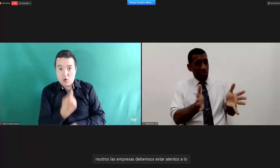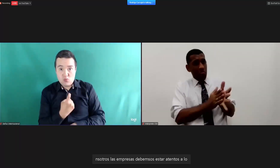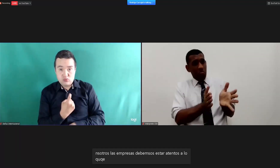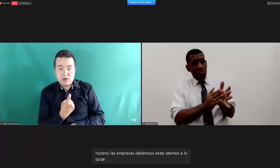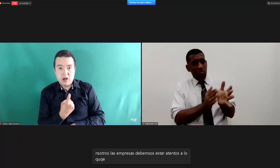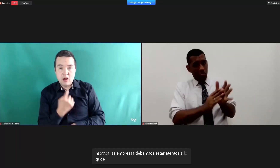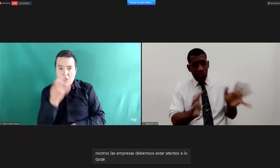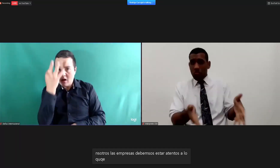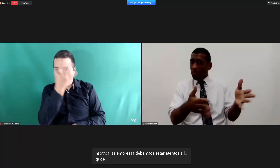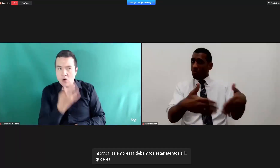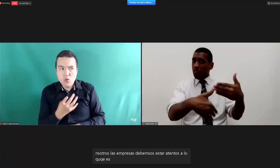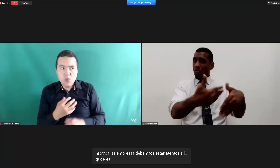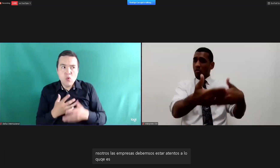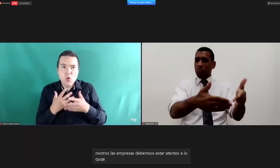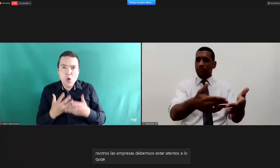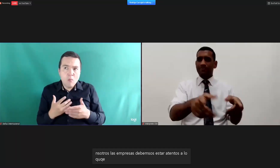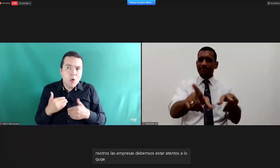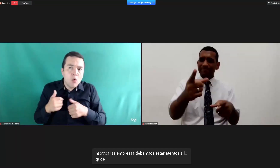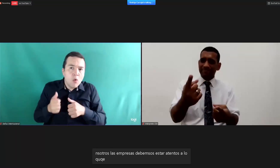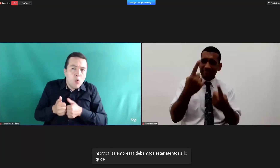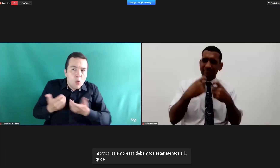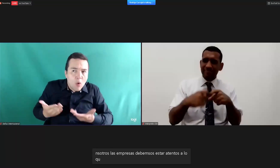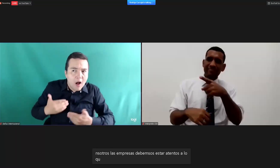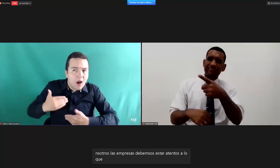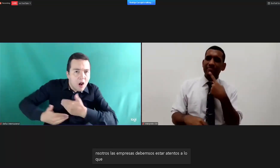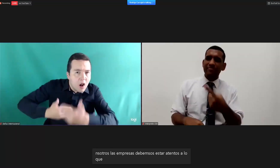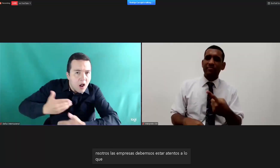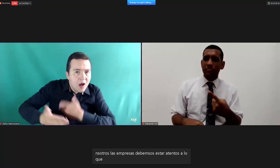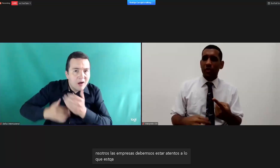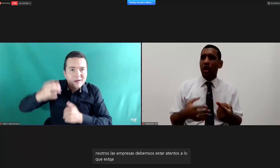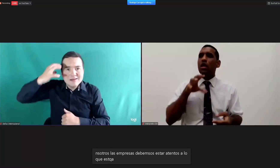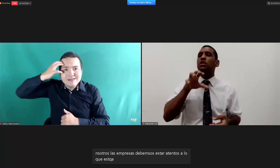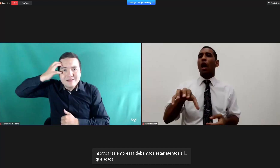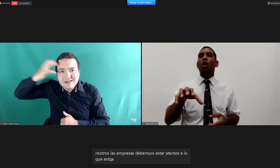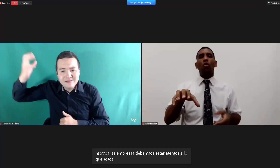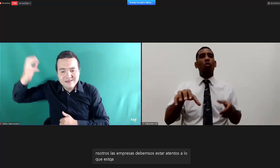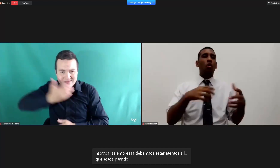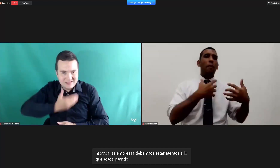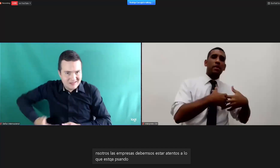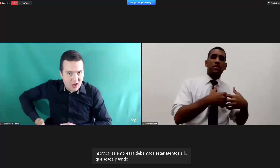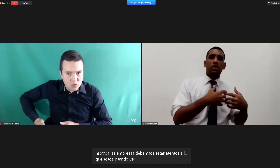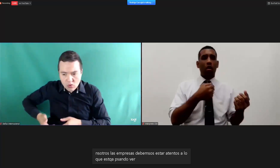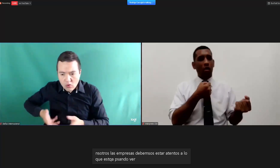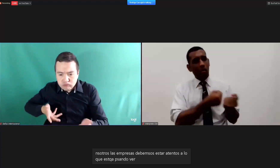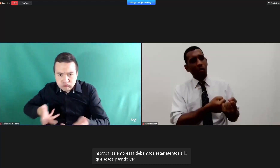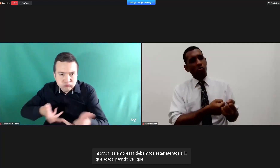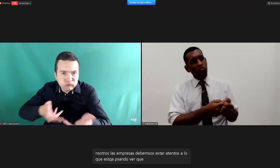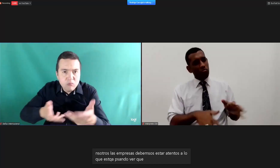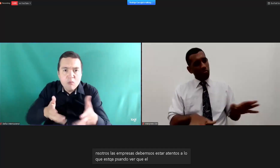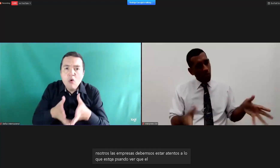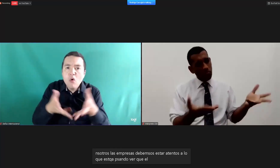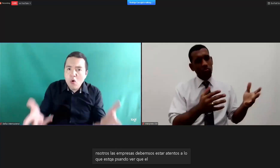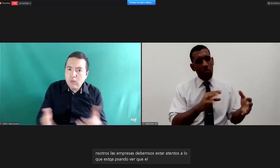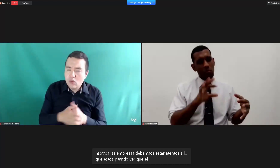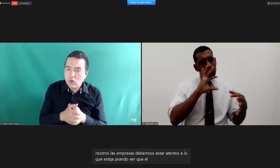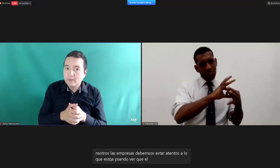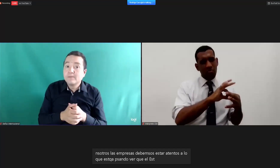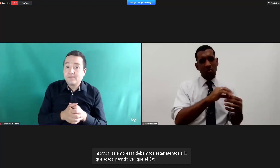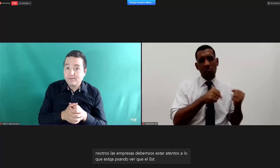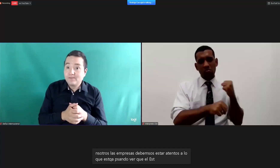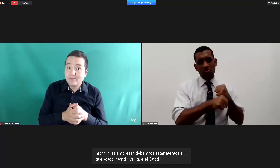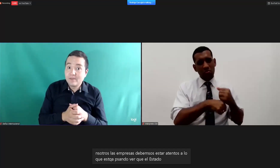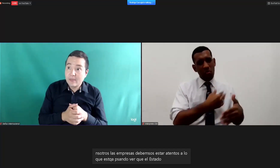las iniciativas que el Estado le puede dar a las empresas? Yo creo que el Estado debe trabajar